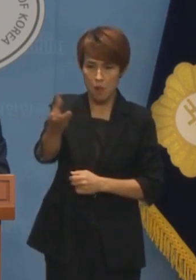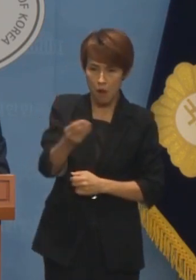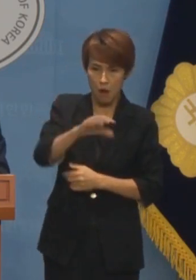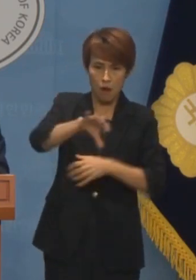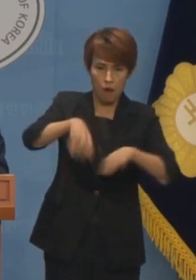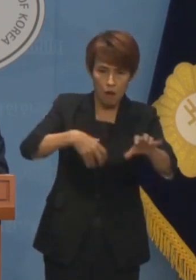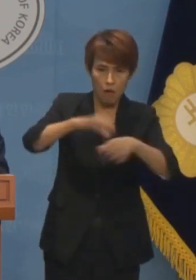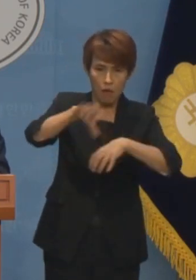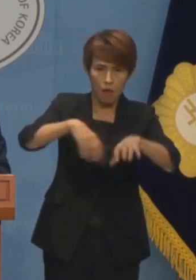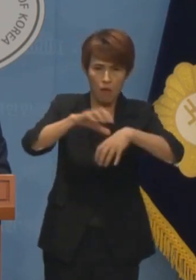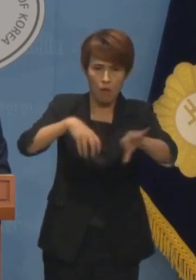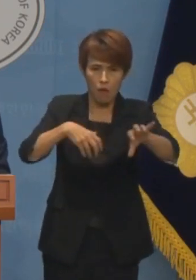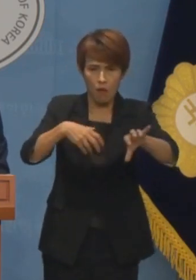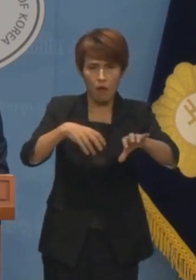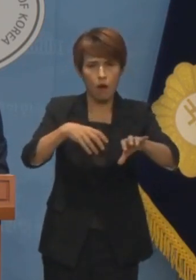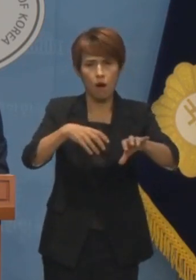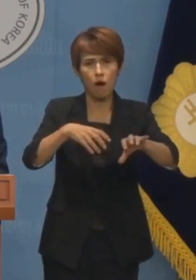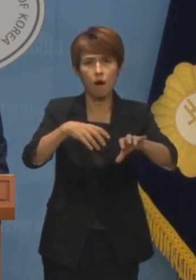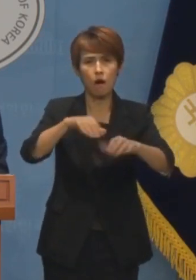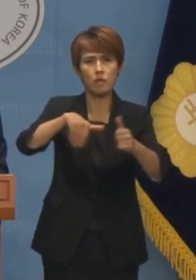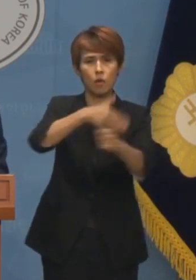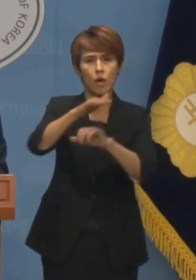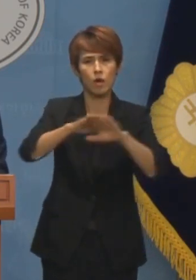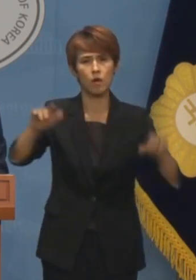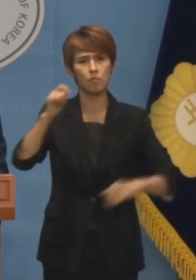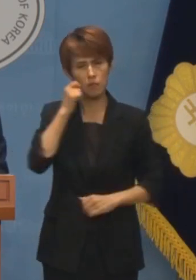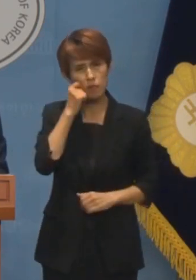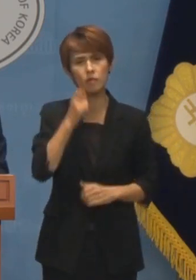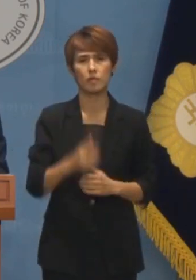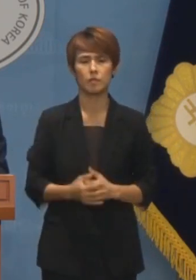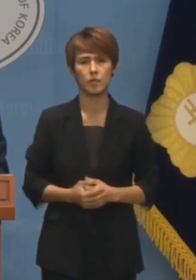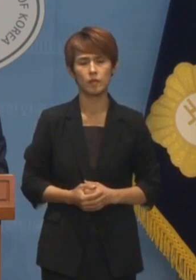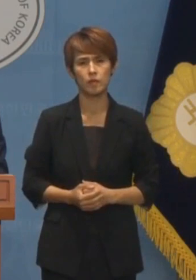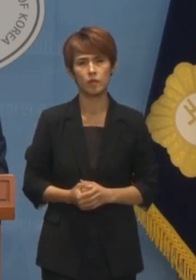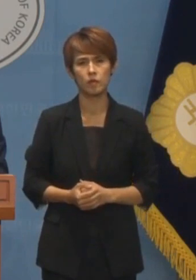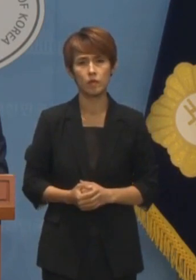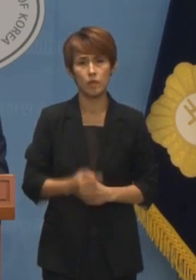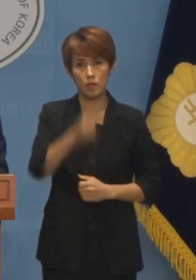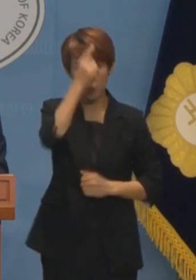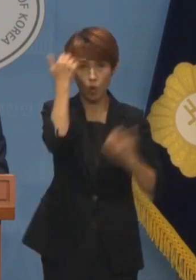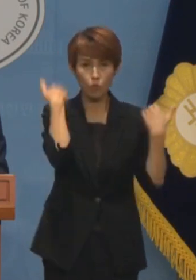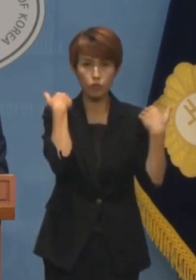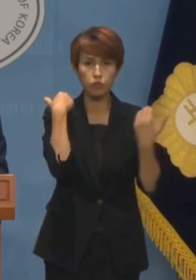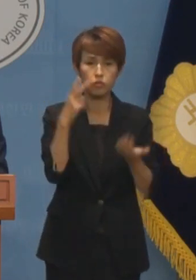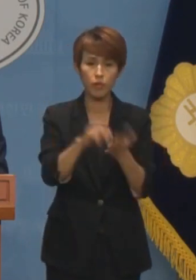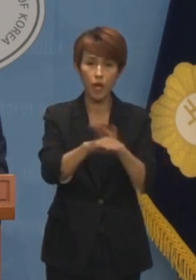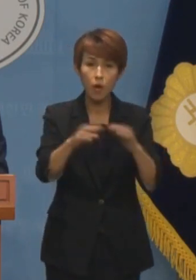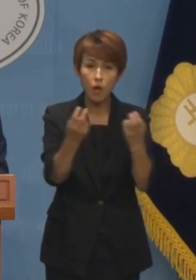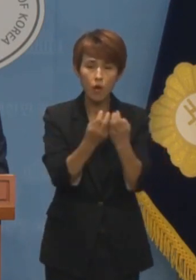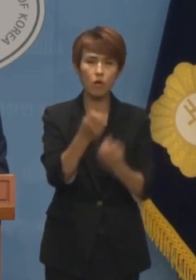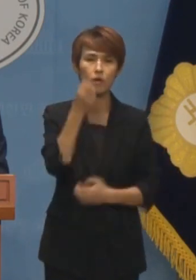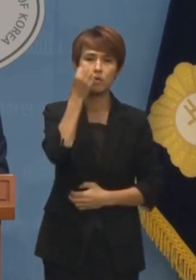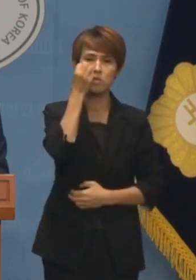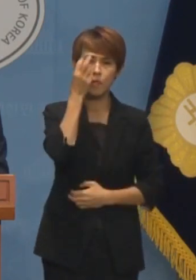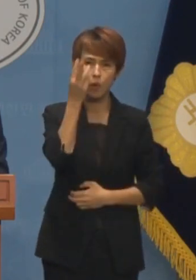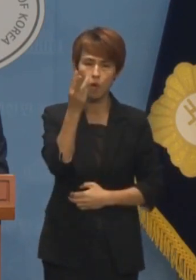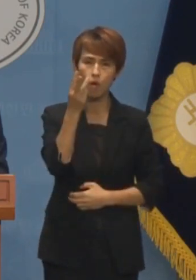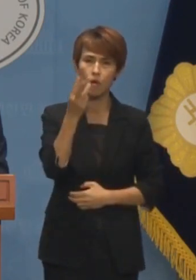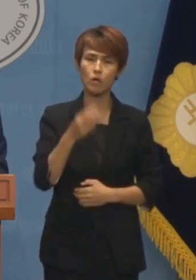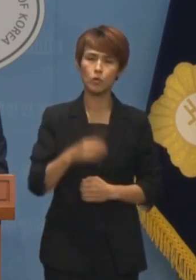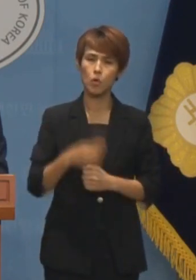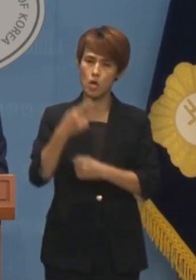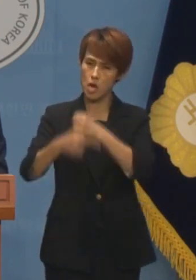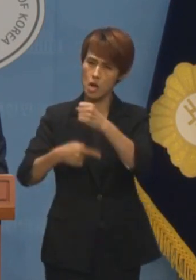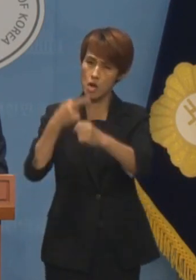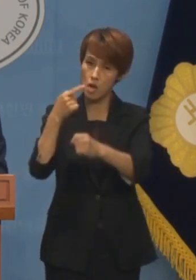해결하기 어렵다는 점을 정부는 명심해야 합니다. 정부 대책은 3개월 또는 최대